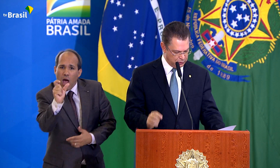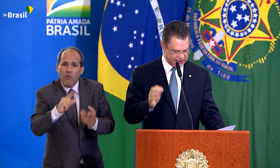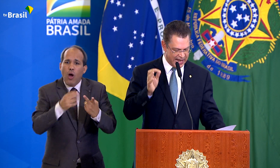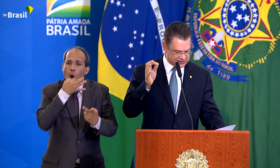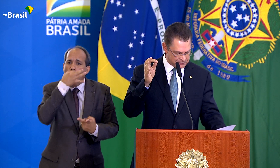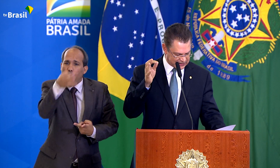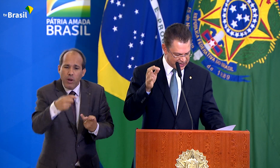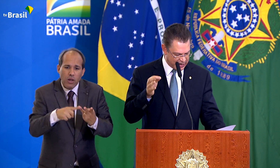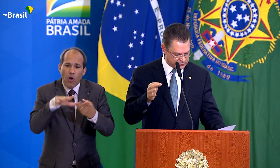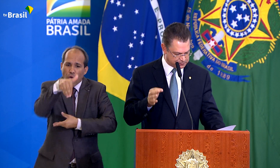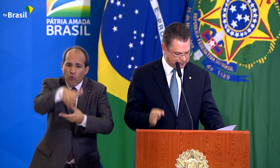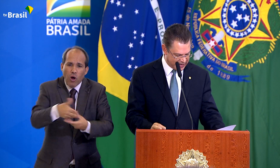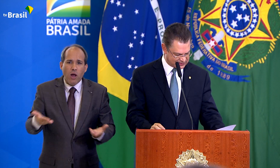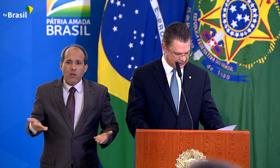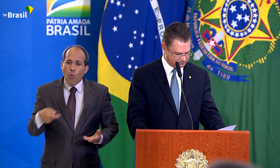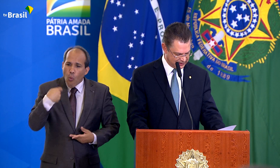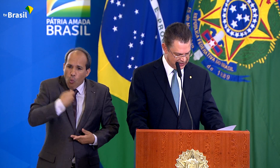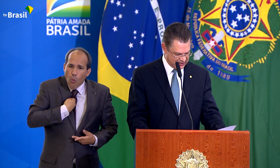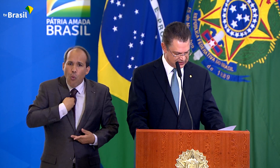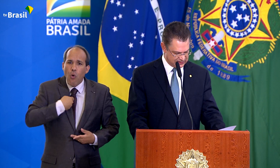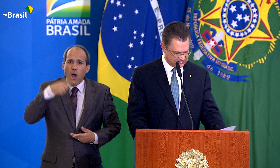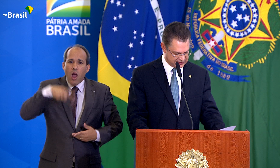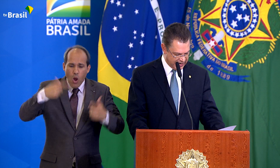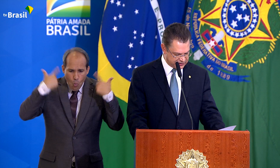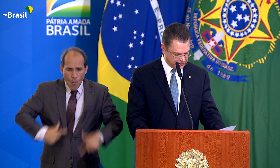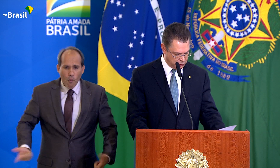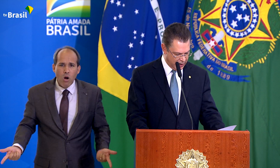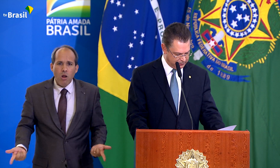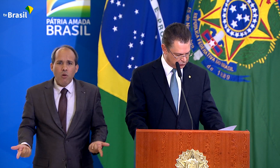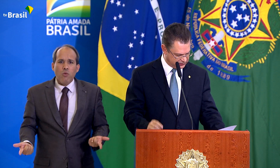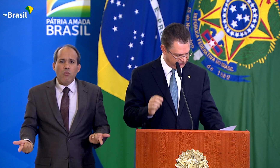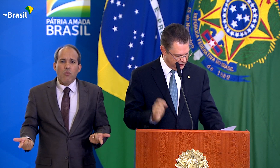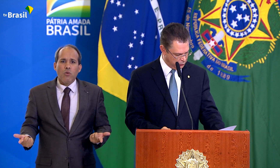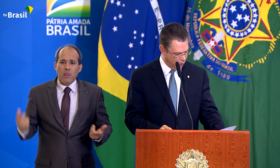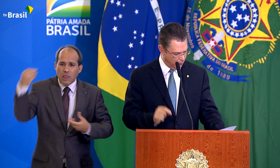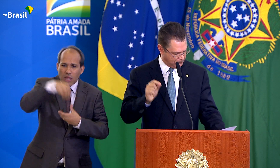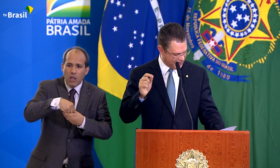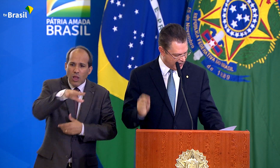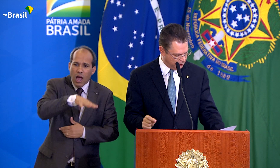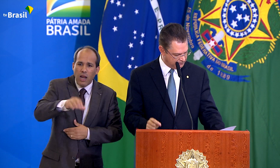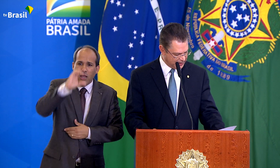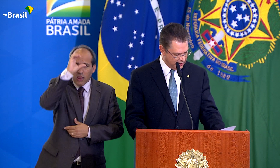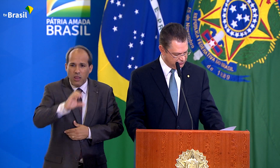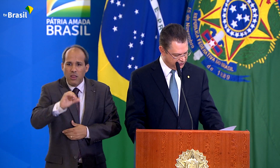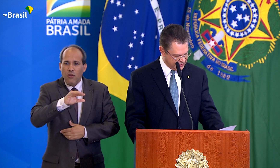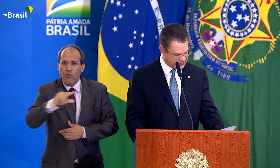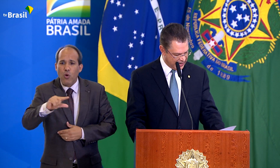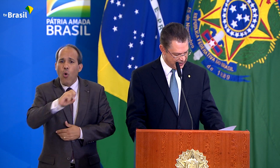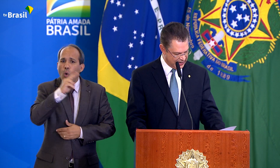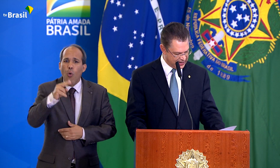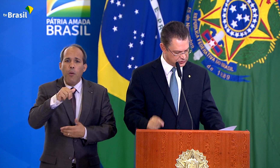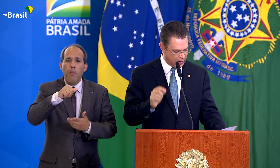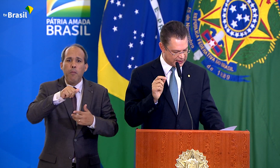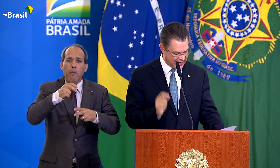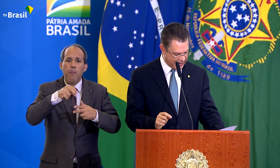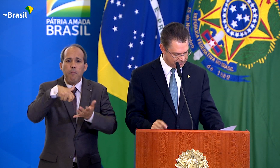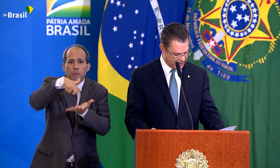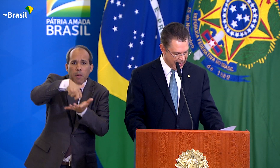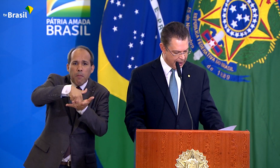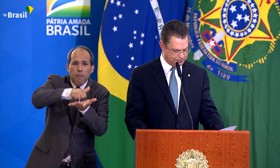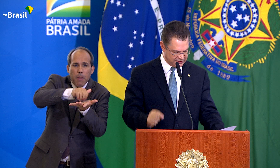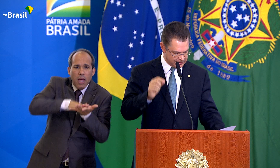a imunidade material expressa seja no âmbito civil ou penal Visa